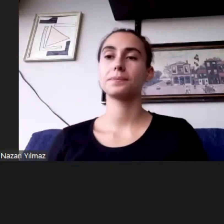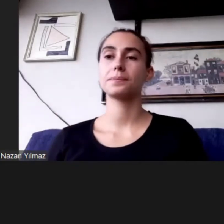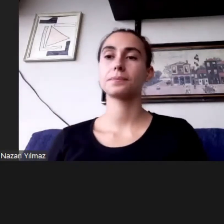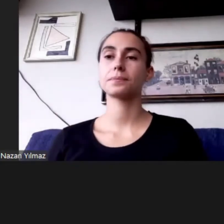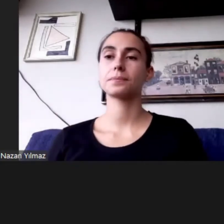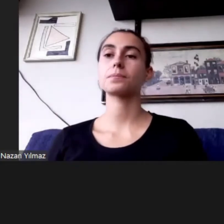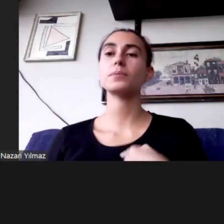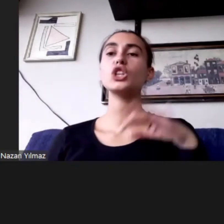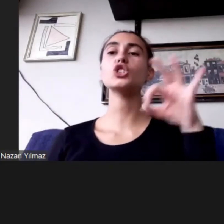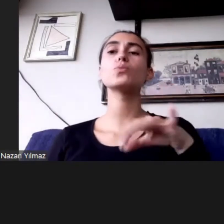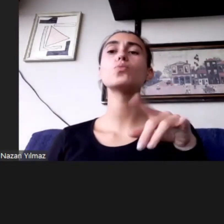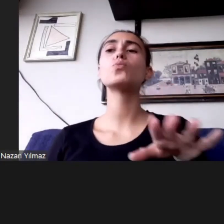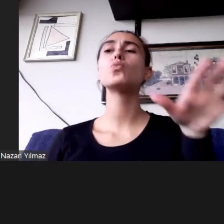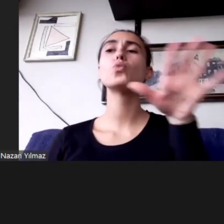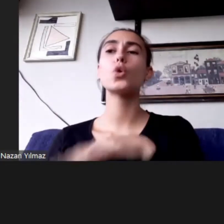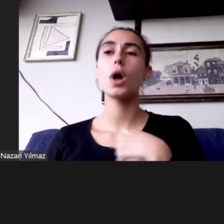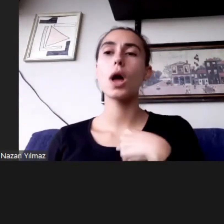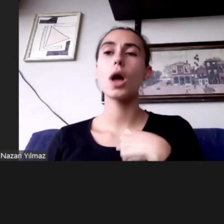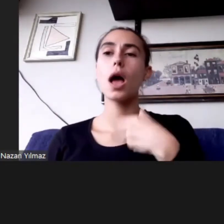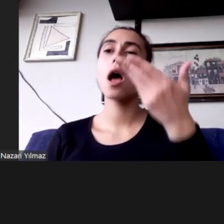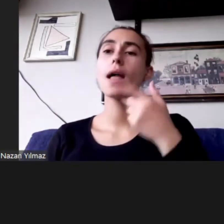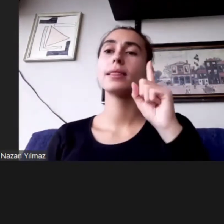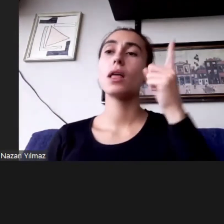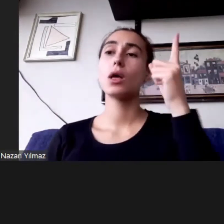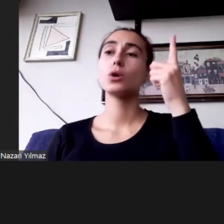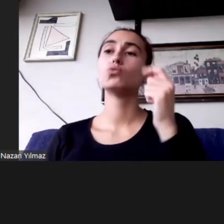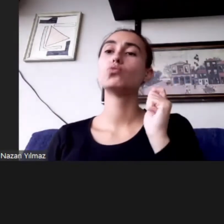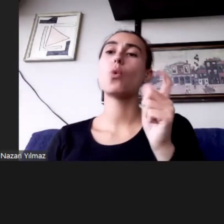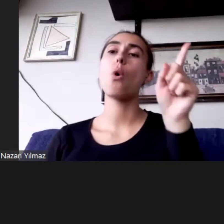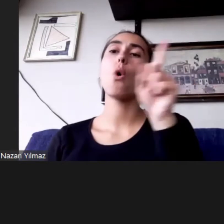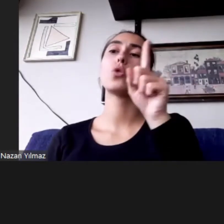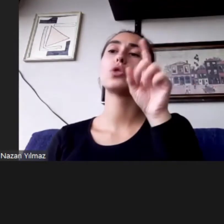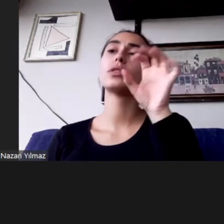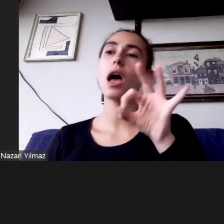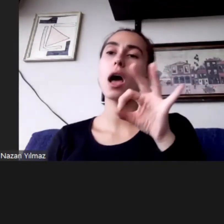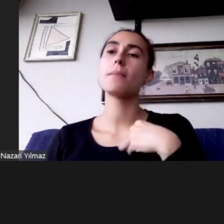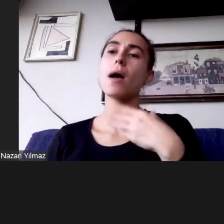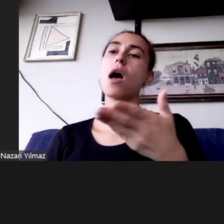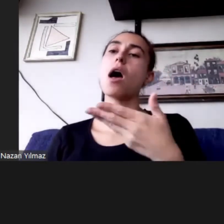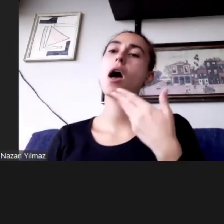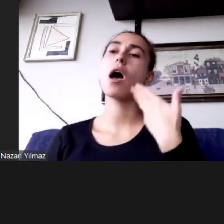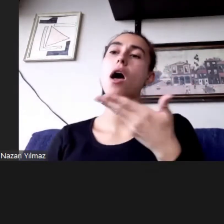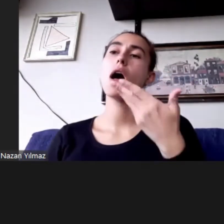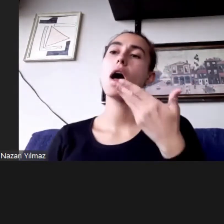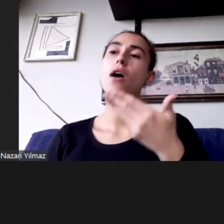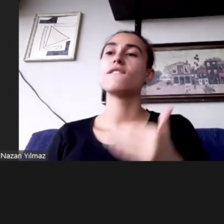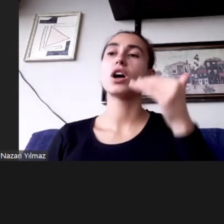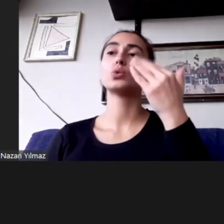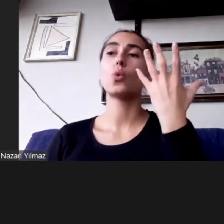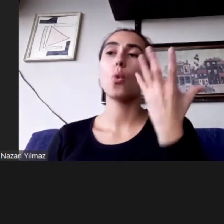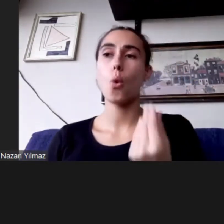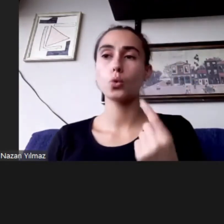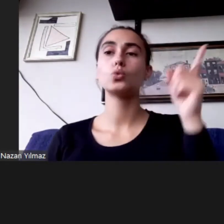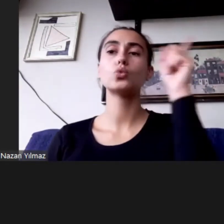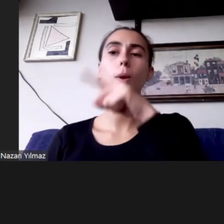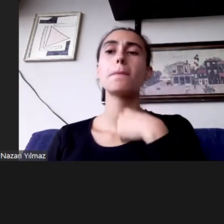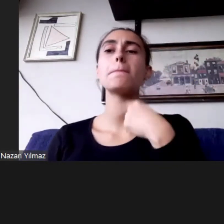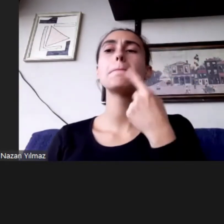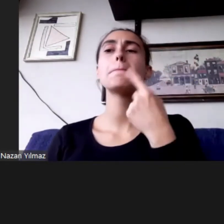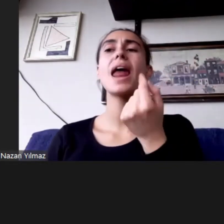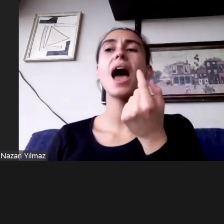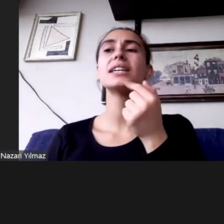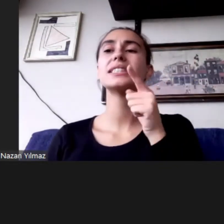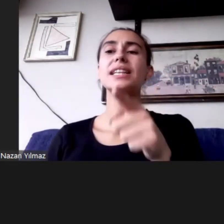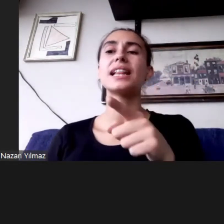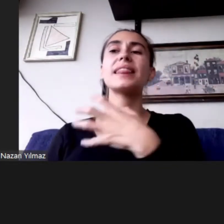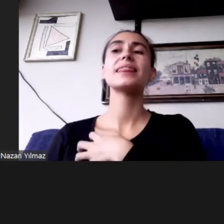ben tabii bütün bulguları sunmam biraz zor olacak. 10 dakikanın belki de bayağı bir kısmını aştım hatta. Dolayısıyla biraz böyle